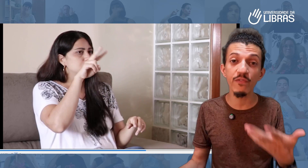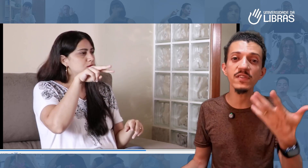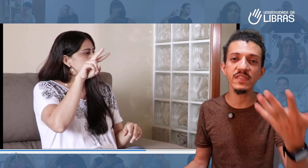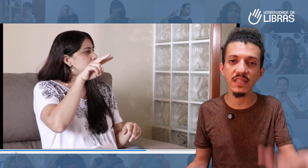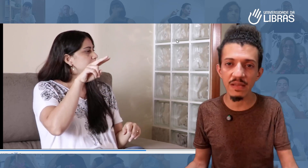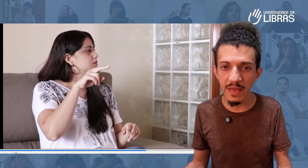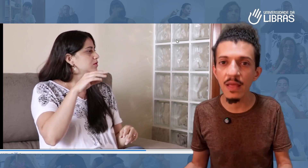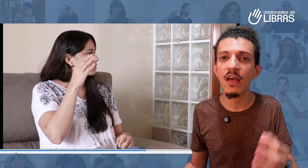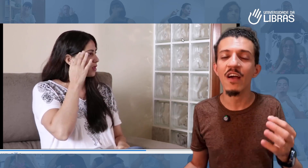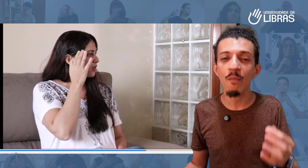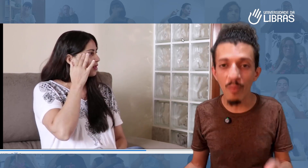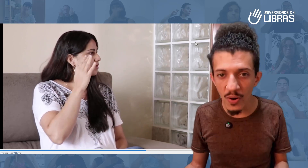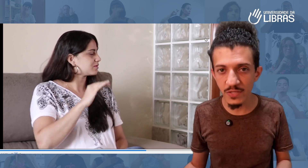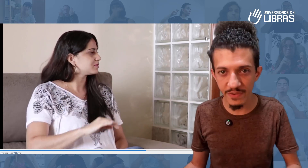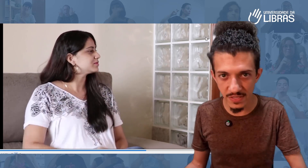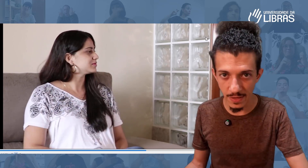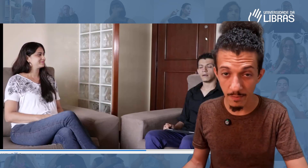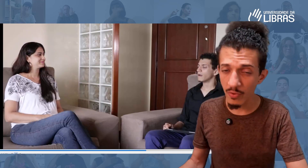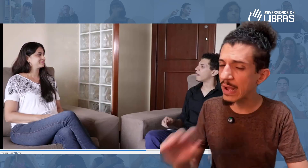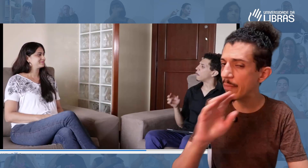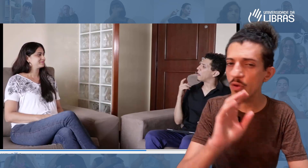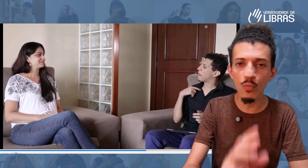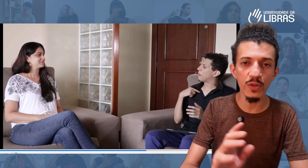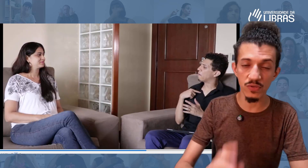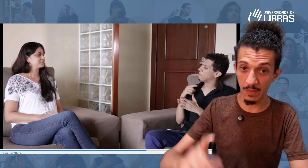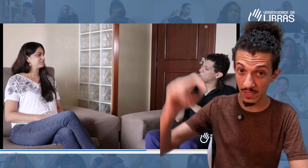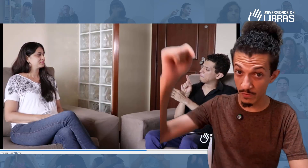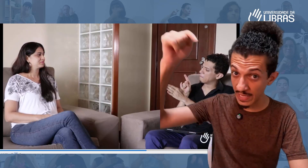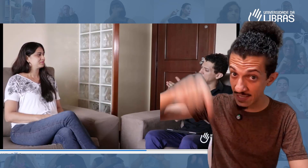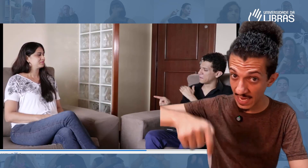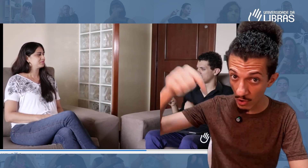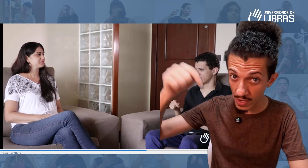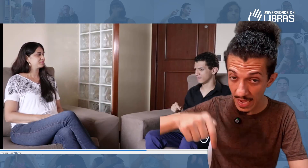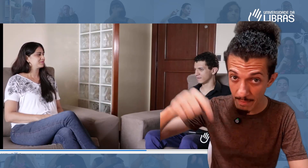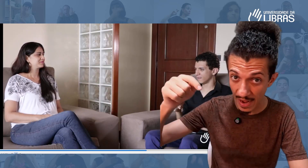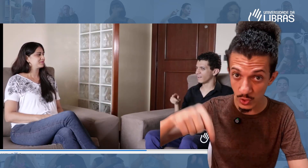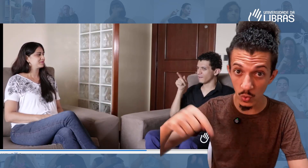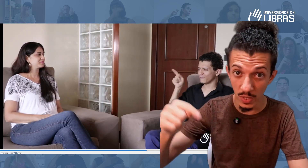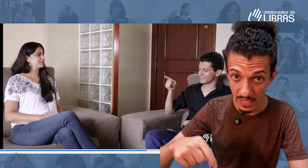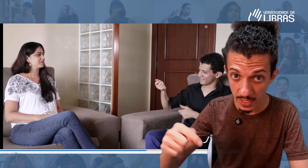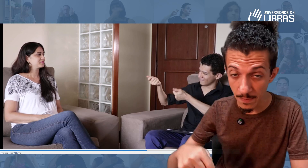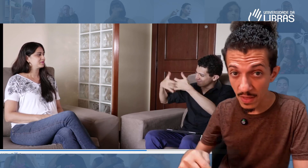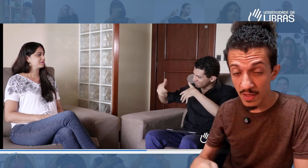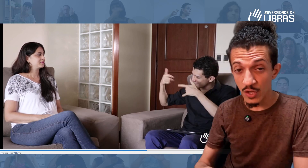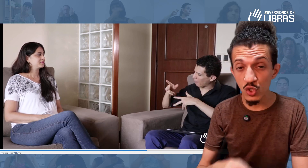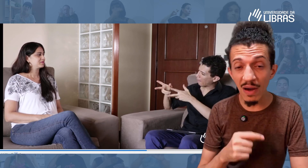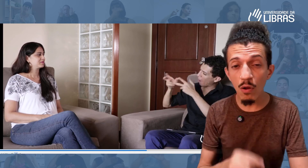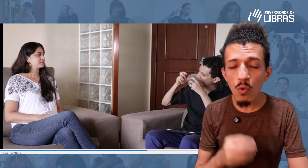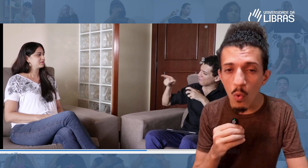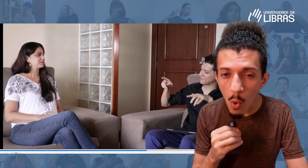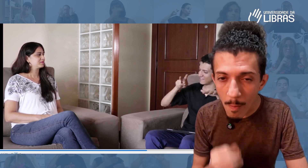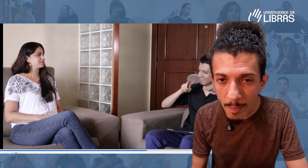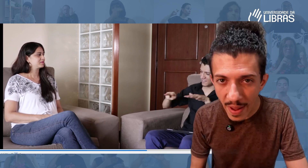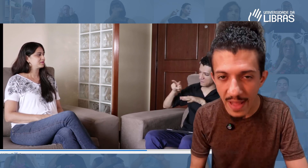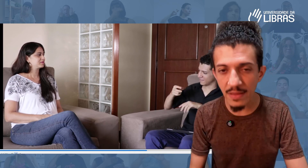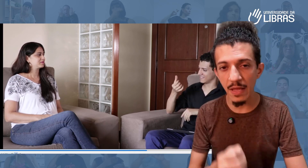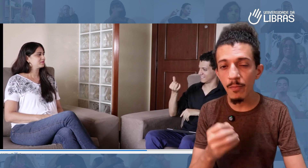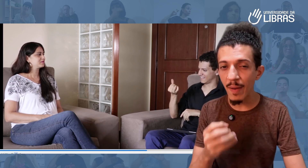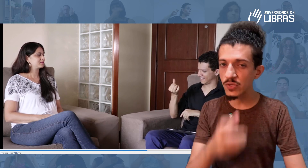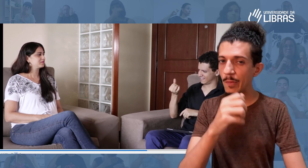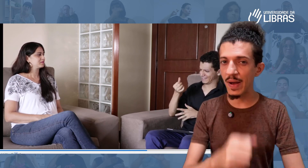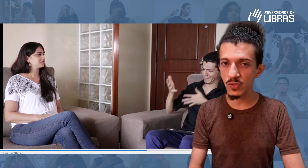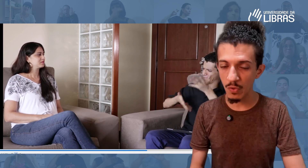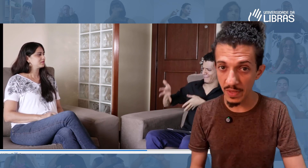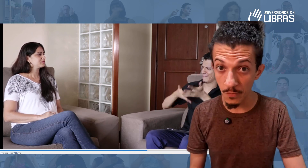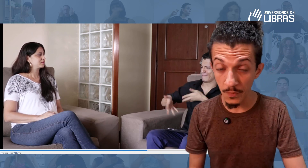que você também pode fazer, por um caminho muito simples. Eu vou deixar logo aqui abaixo o link de uma aula completa e